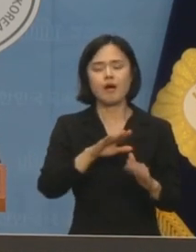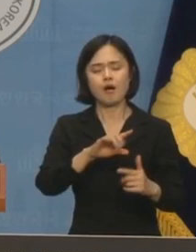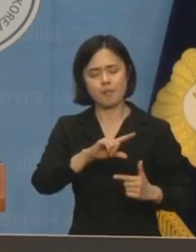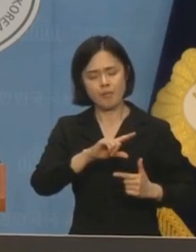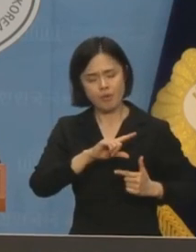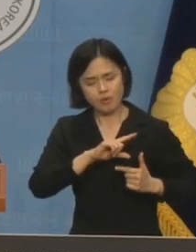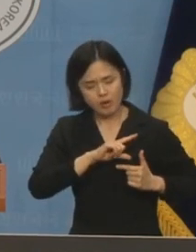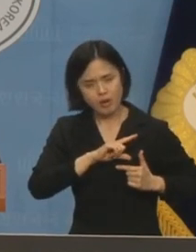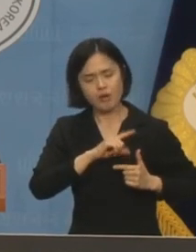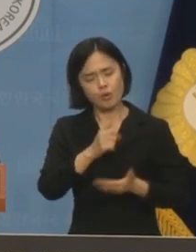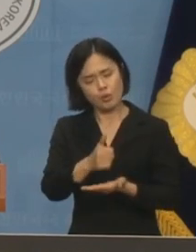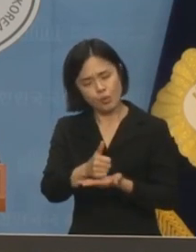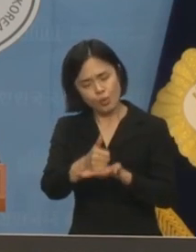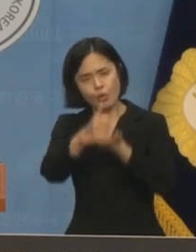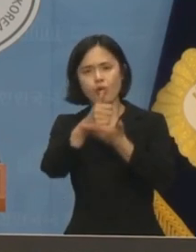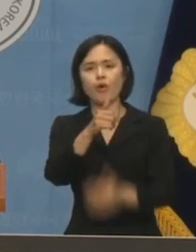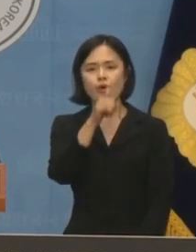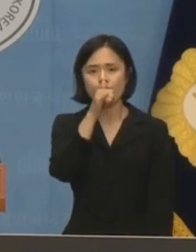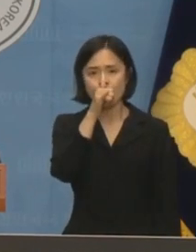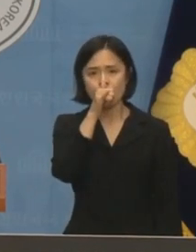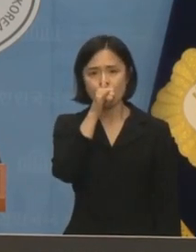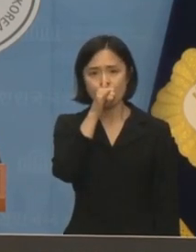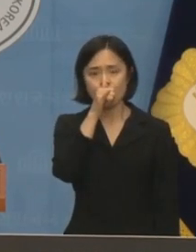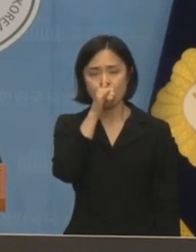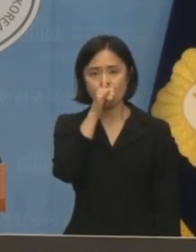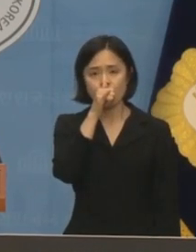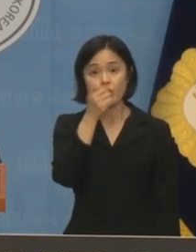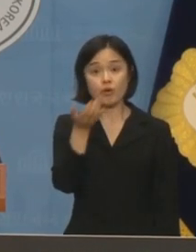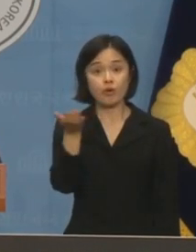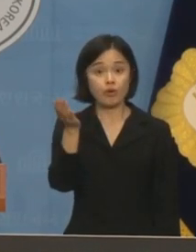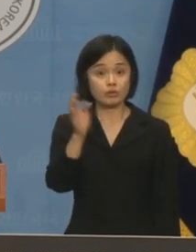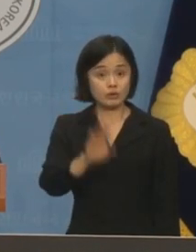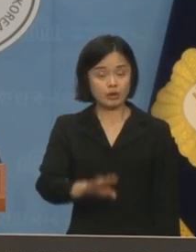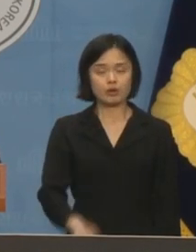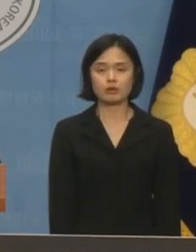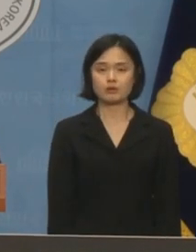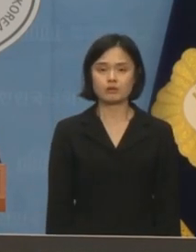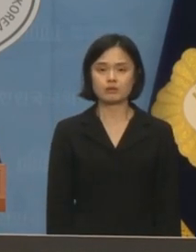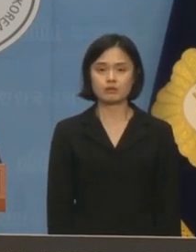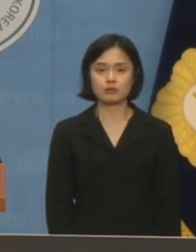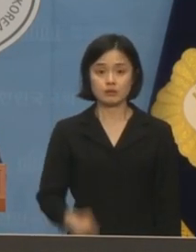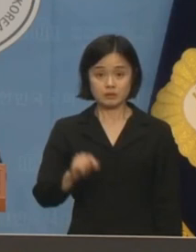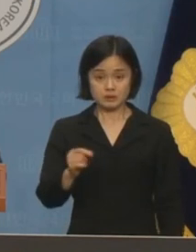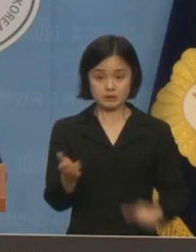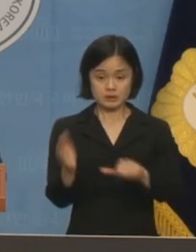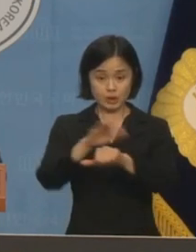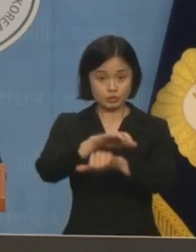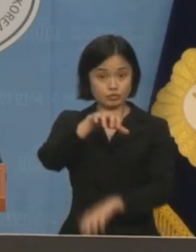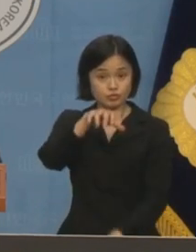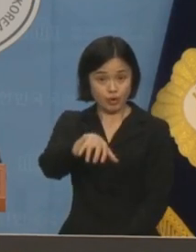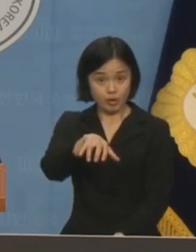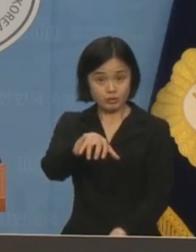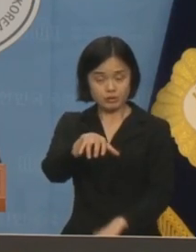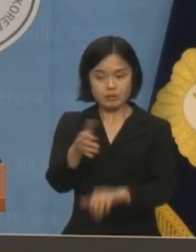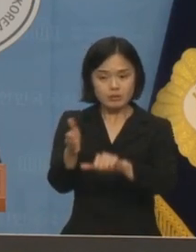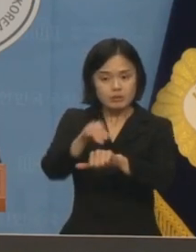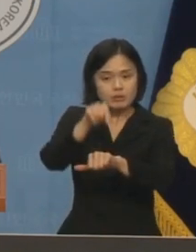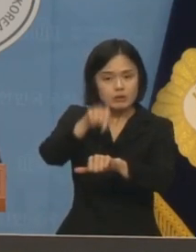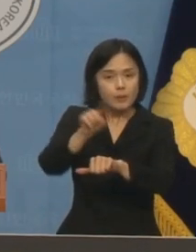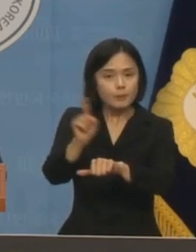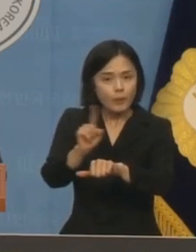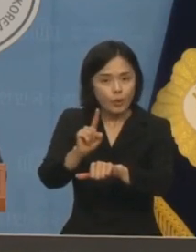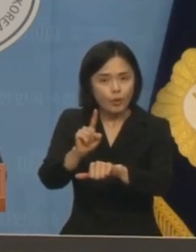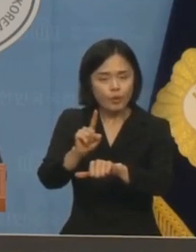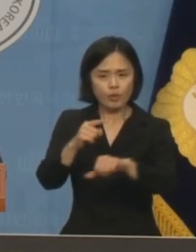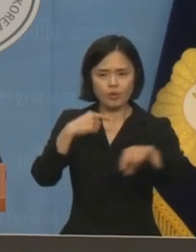것입니다. 그런데 언제부터인가 국립현충원에 안장되는 것이 정치적이고 이념적인